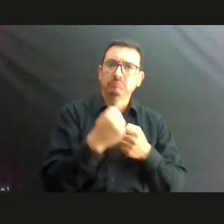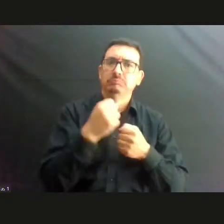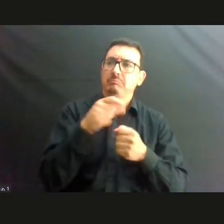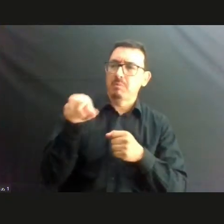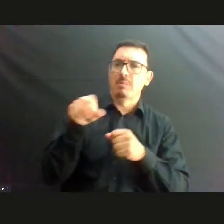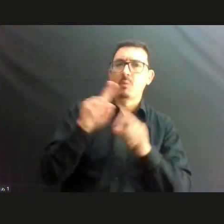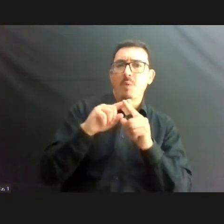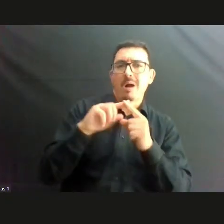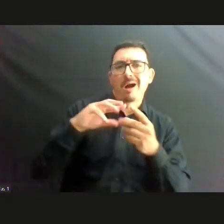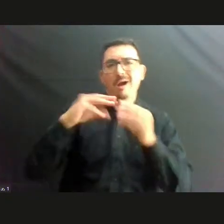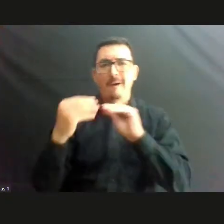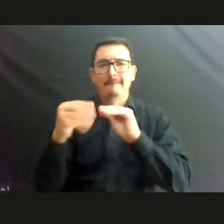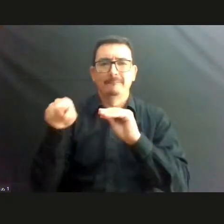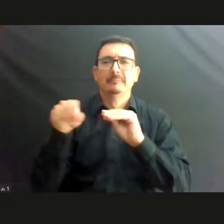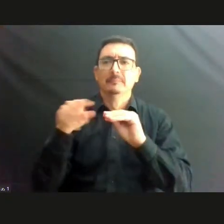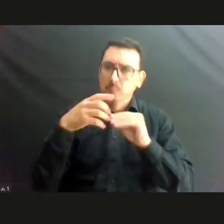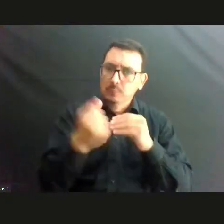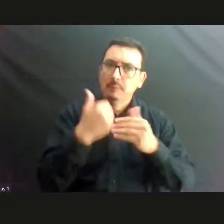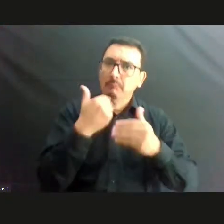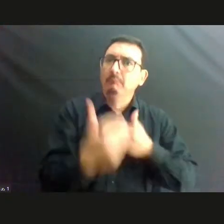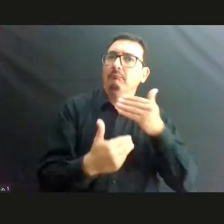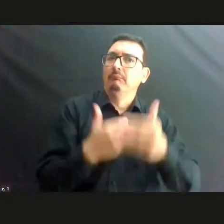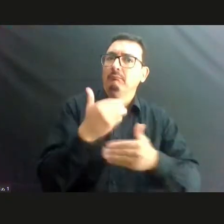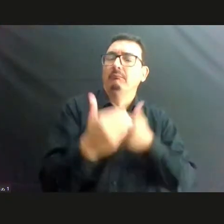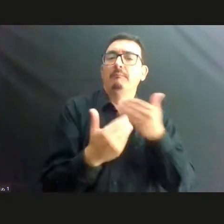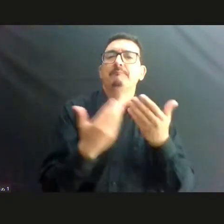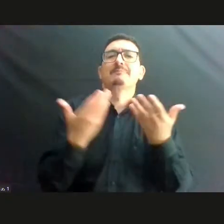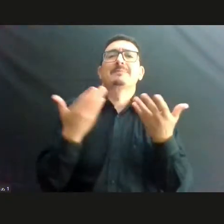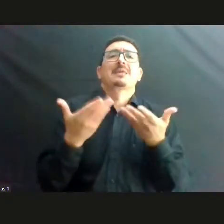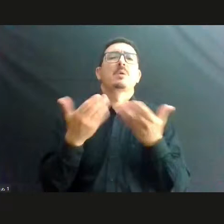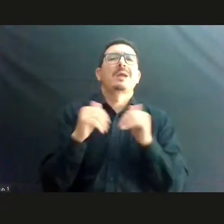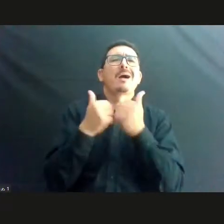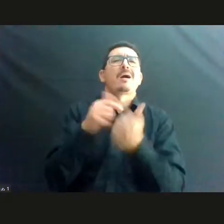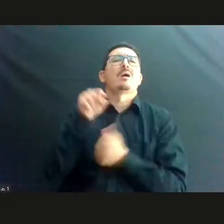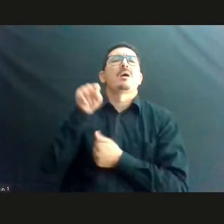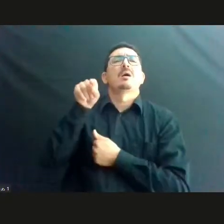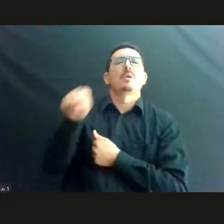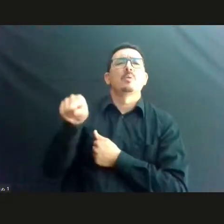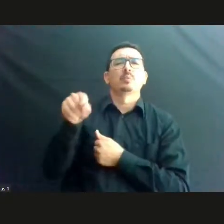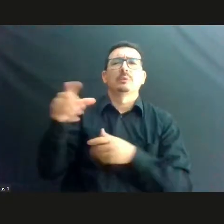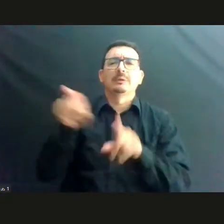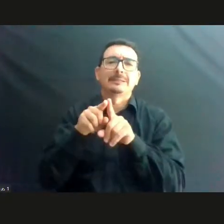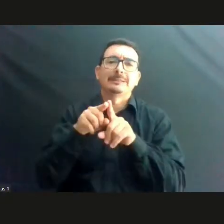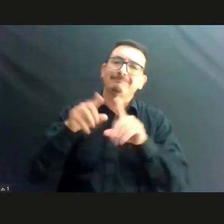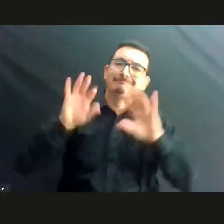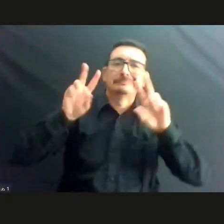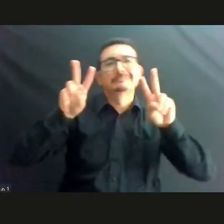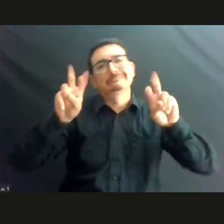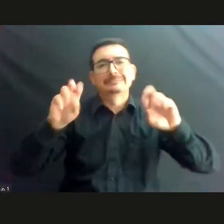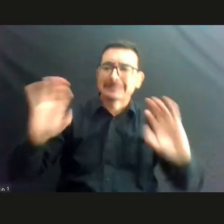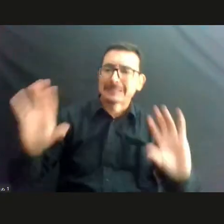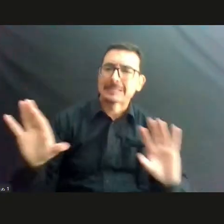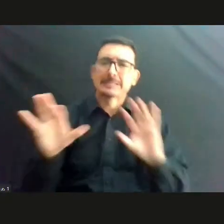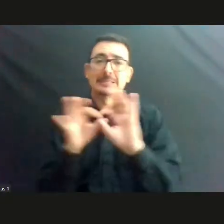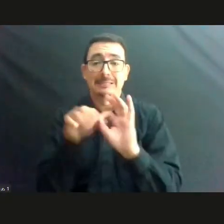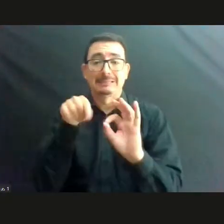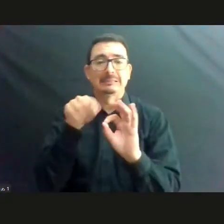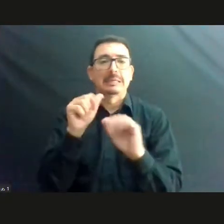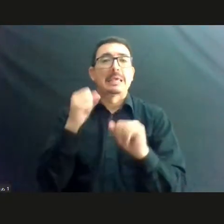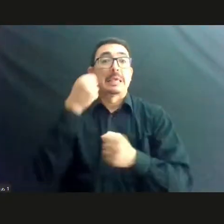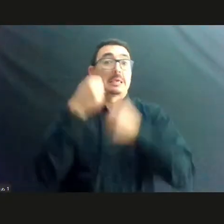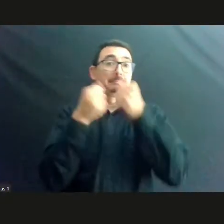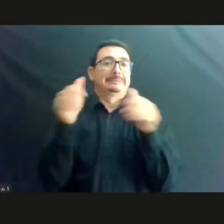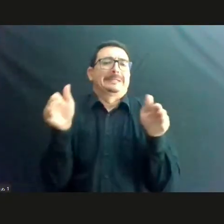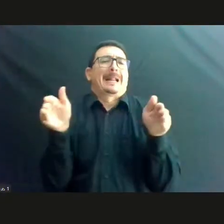el desafío es cómo incorporar a sectores más rezagados, principalmente asociados a las pequeñas y medianas